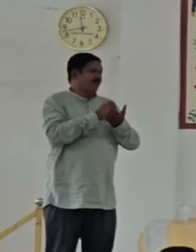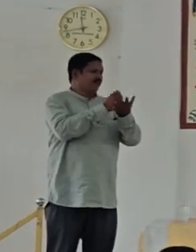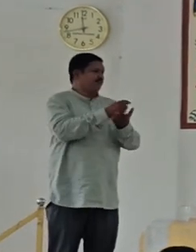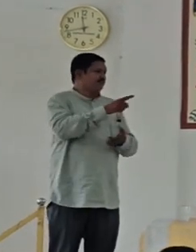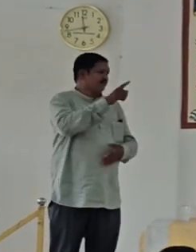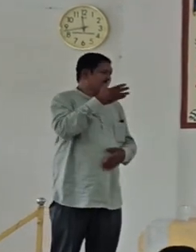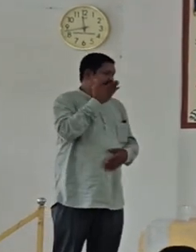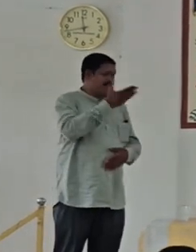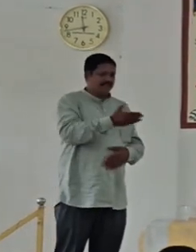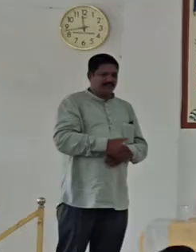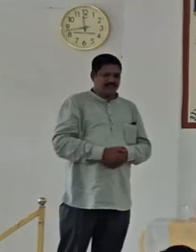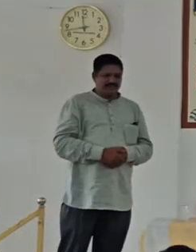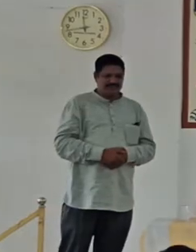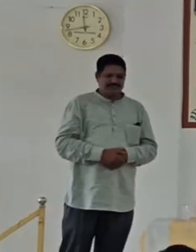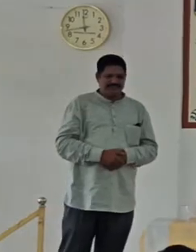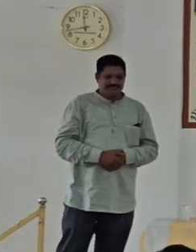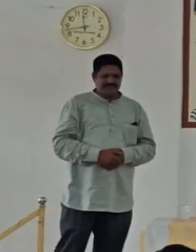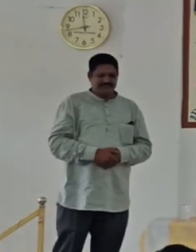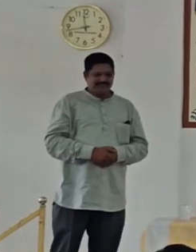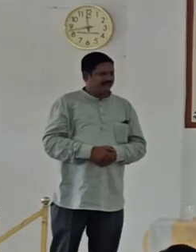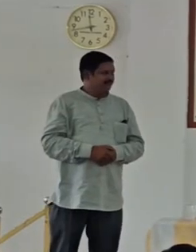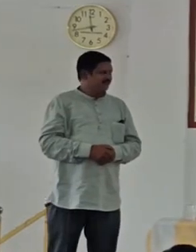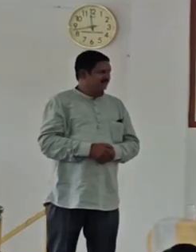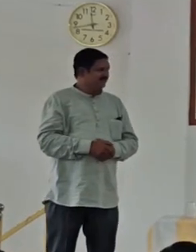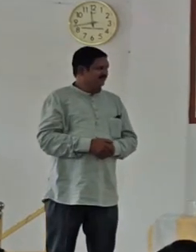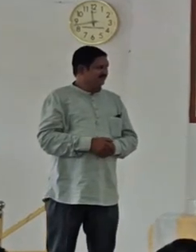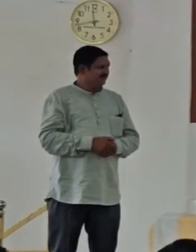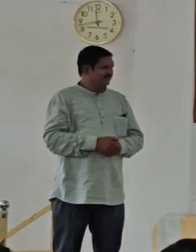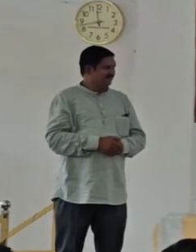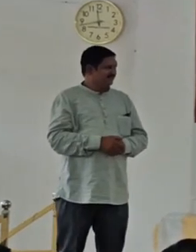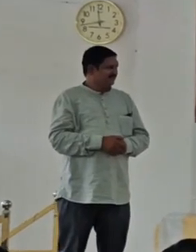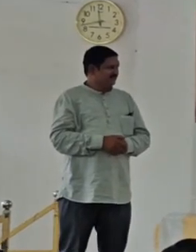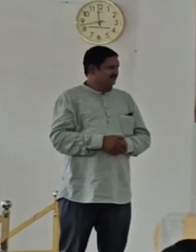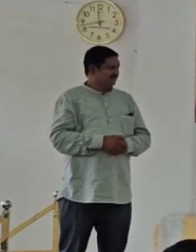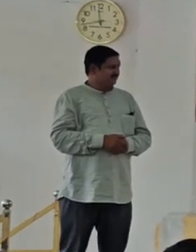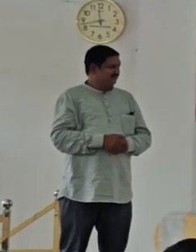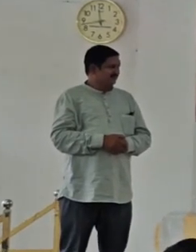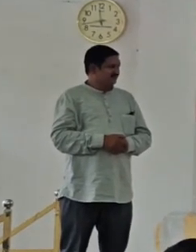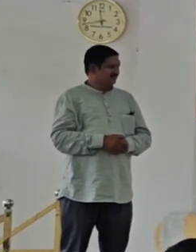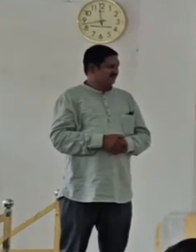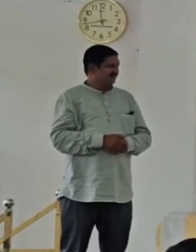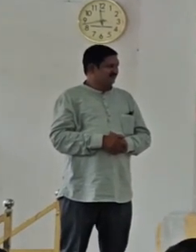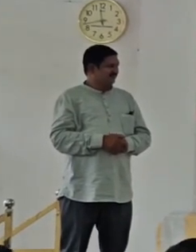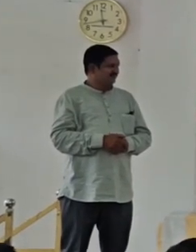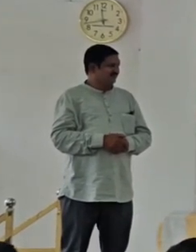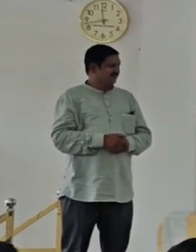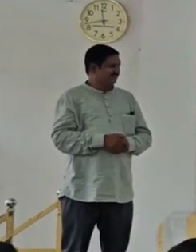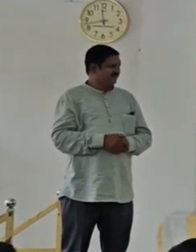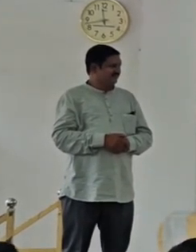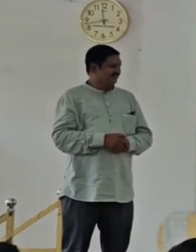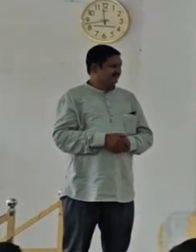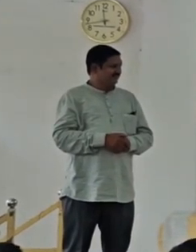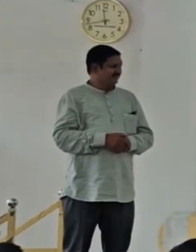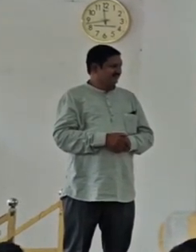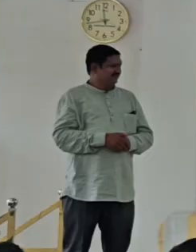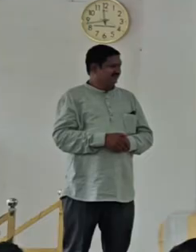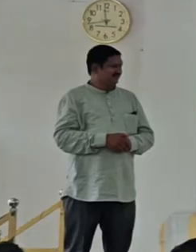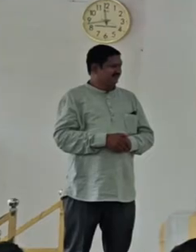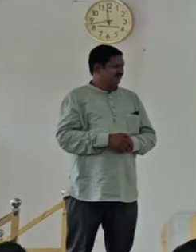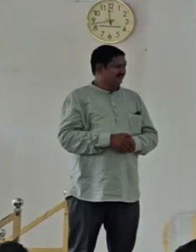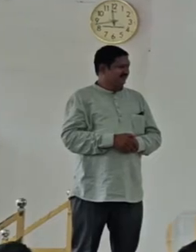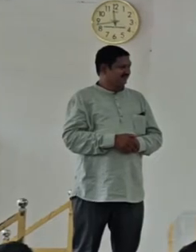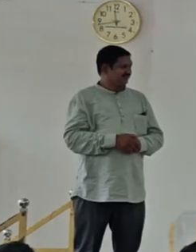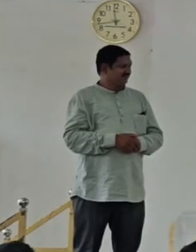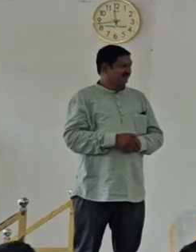అది అంటే మనకి ఒక వయసు వచ్చిన తర్వాత వృద్ధాప్యులకు వచ్చిన తర్వాత వినికిడి శక్తి అనేది తగ్గిపోతుంది. కాబట్టి మనకి ప్రభుత్వం వారు అంటే